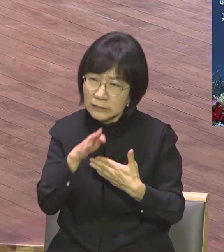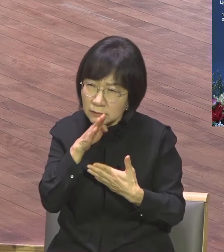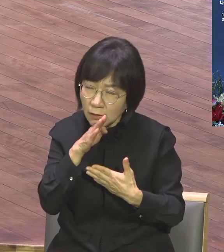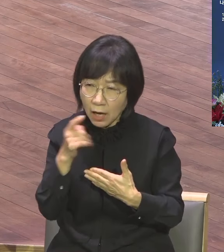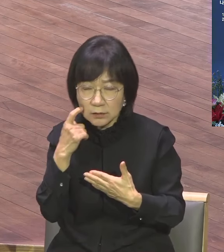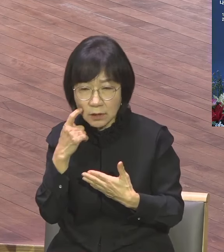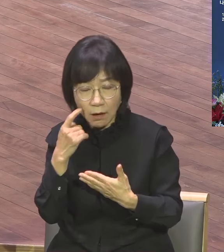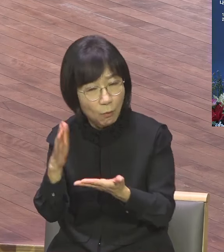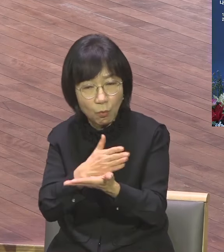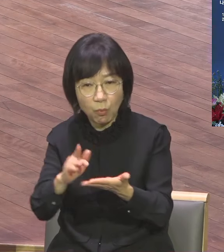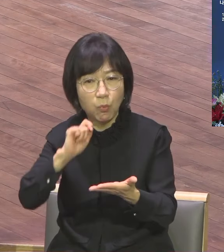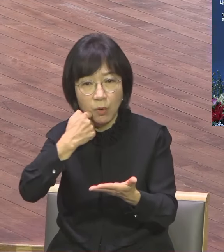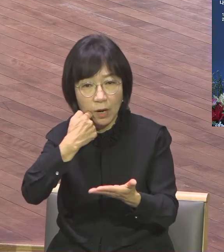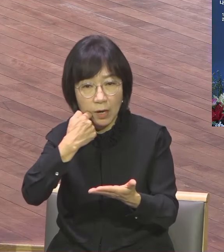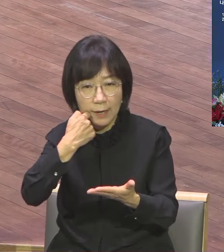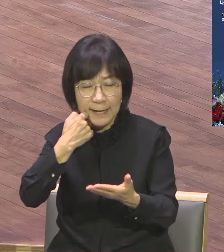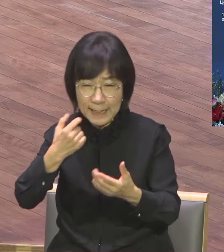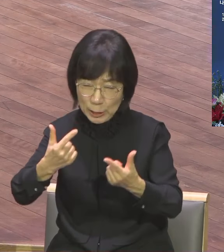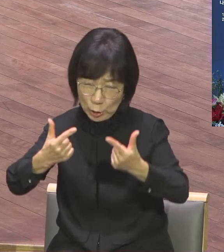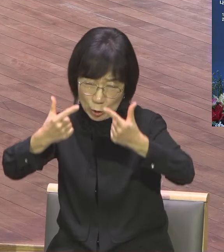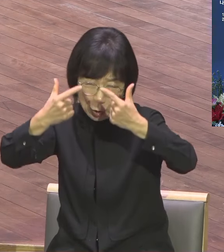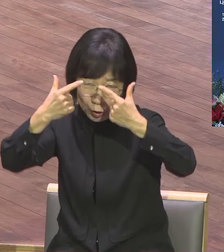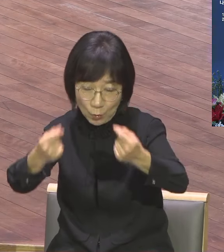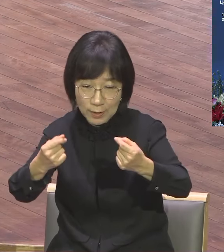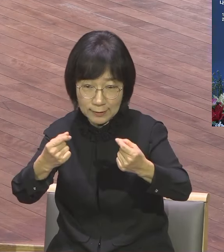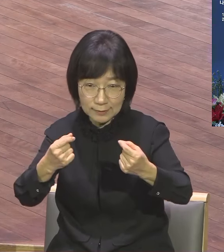못해요. 똑같이 내고.